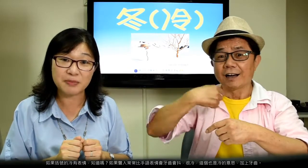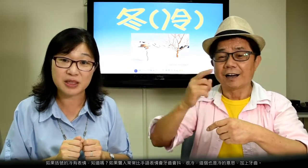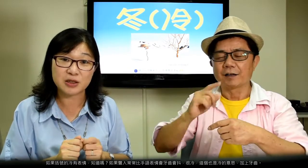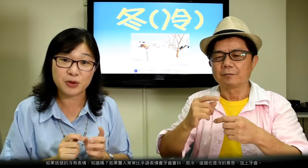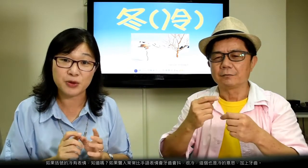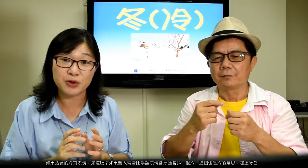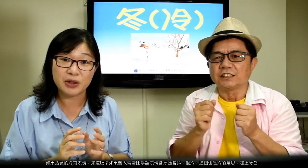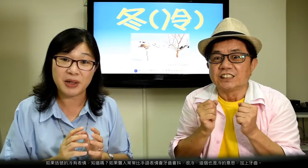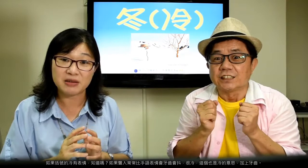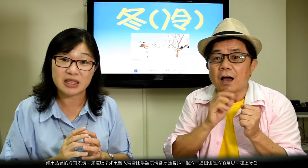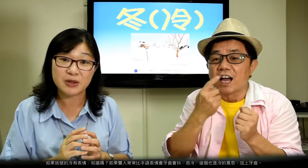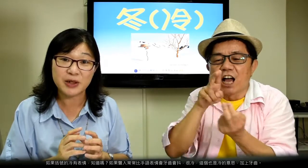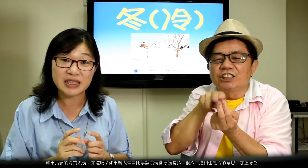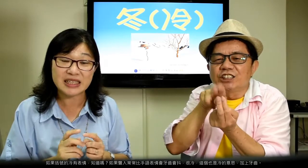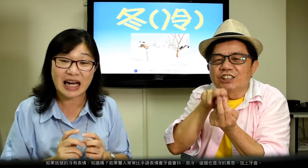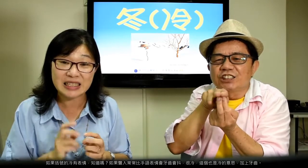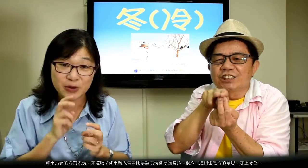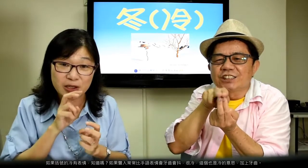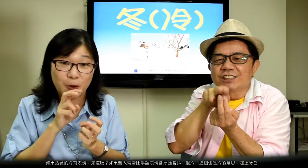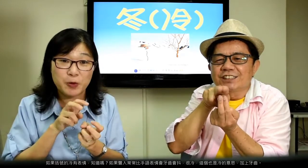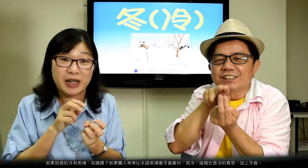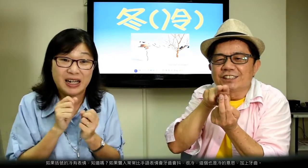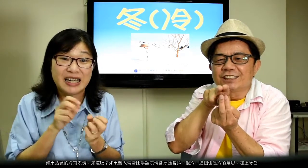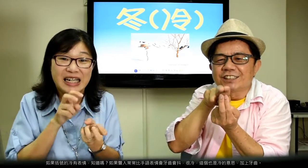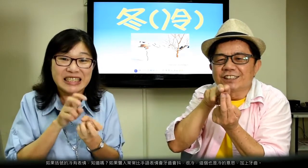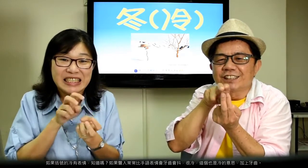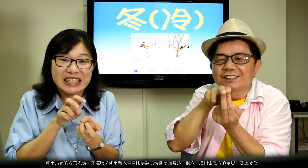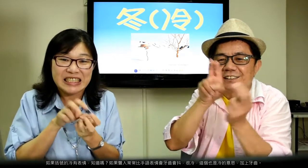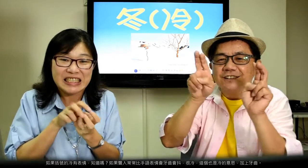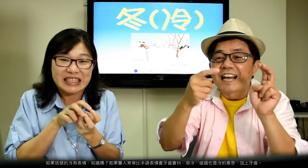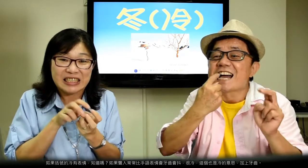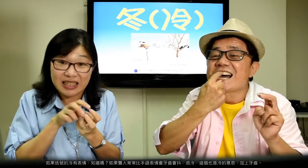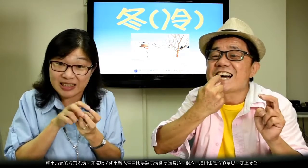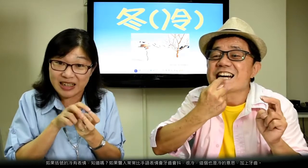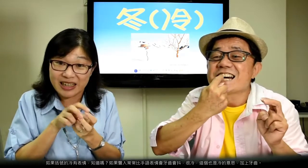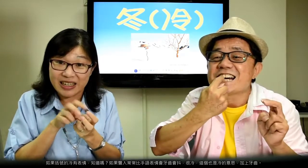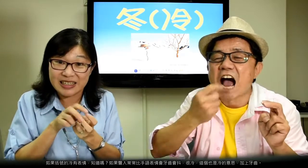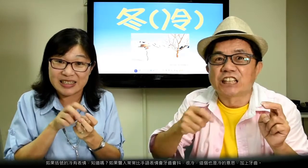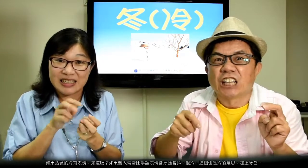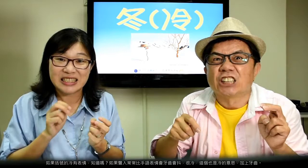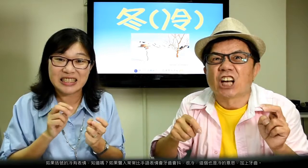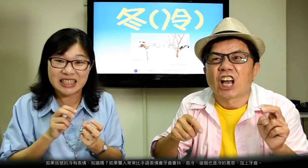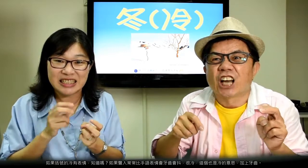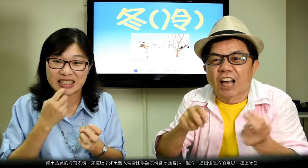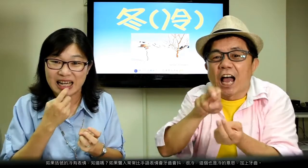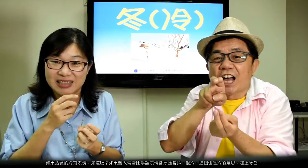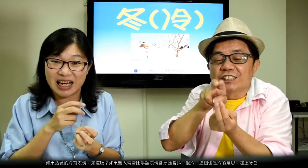比手语，表情会牙齿会抖，对，很冷。这个也是冷的意思，加上